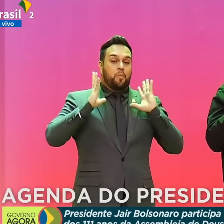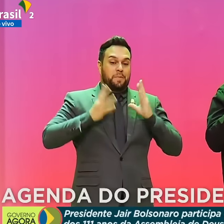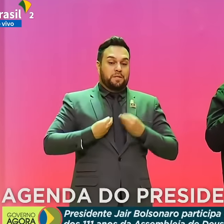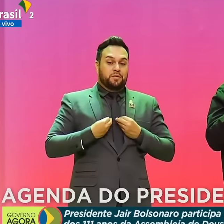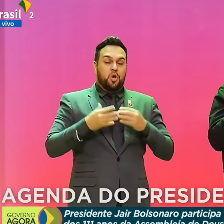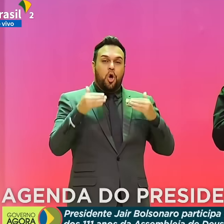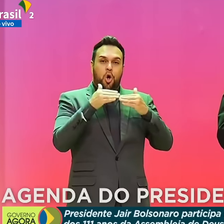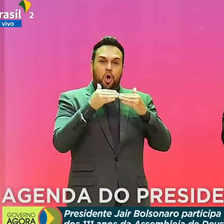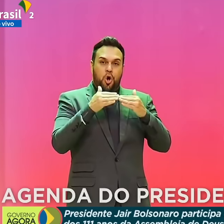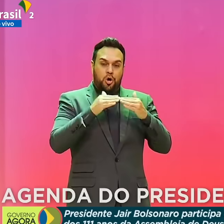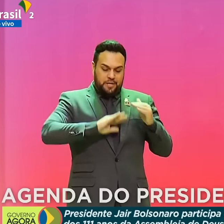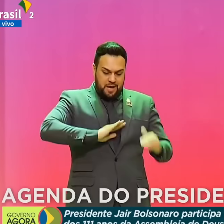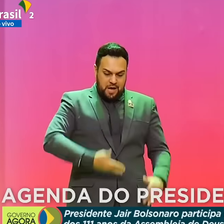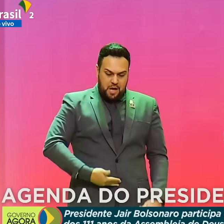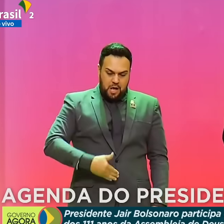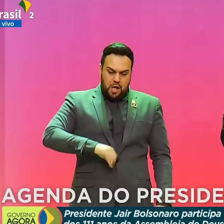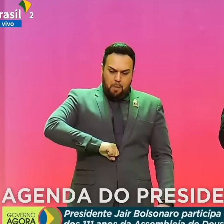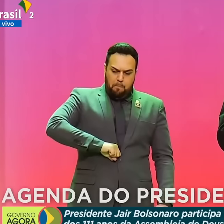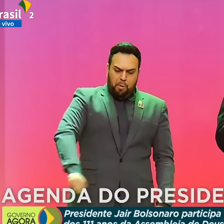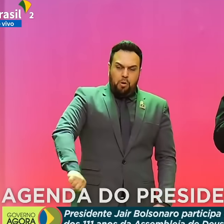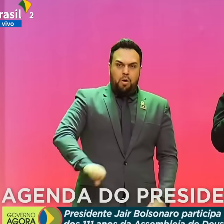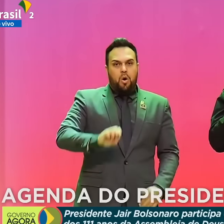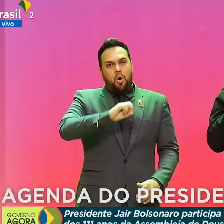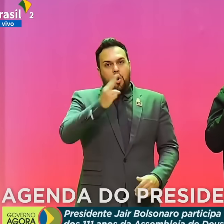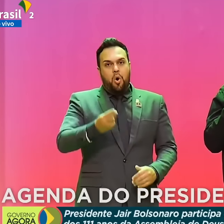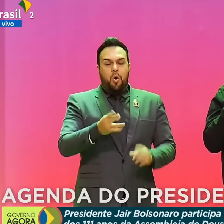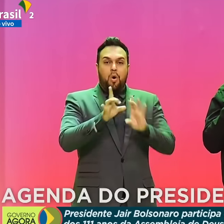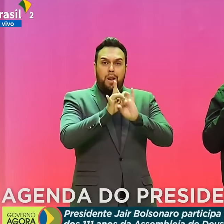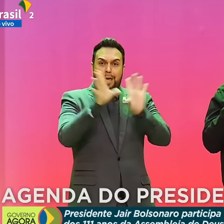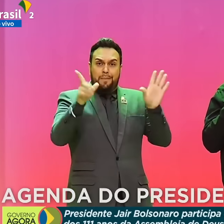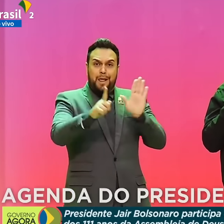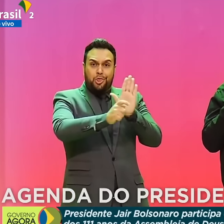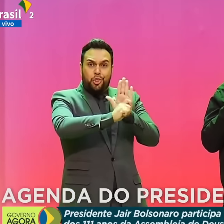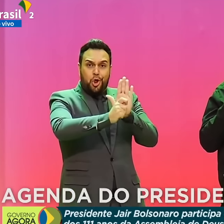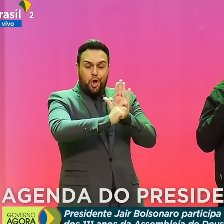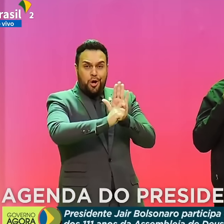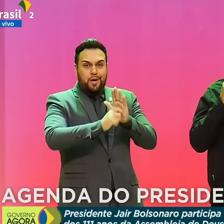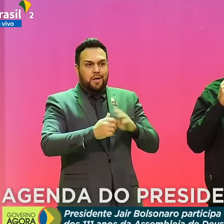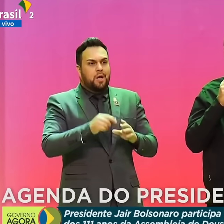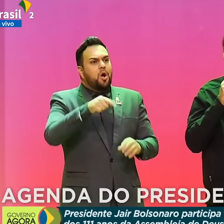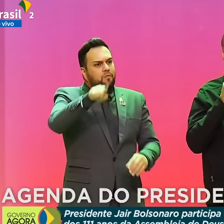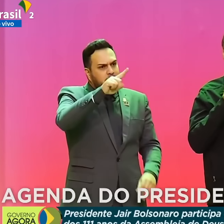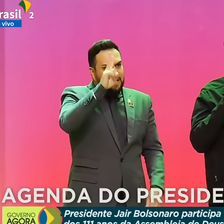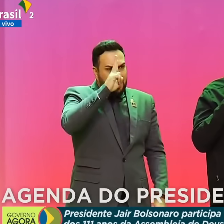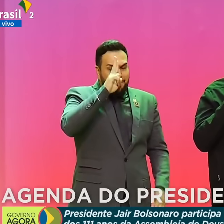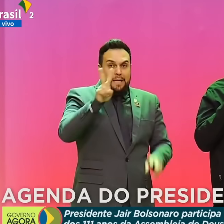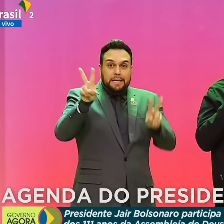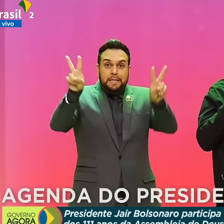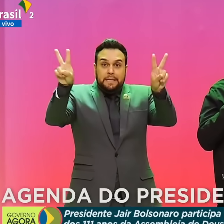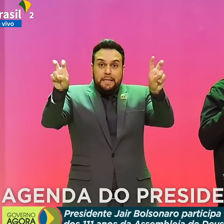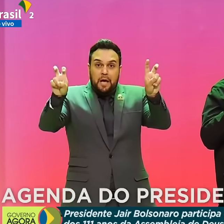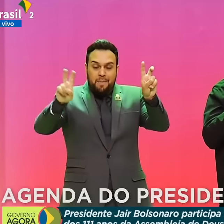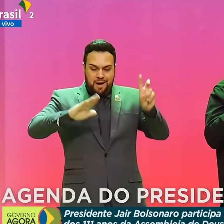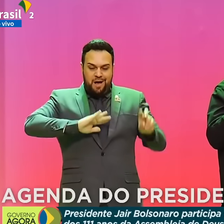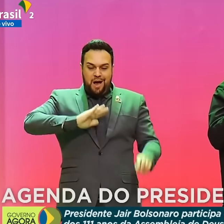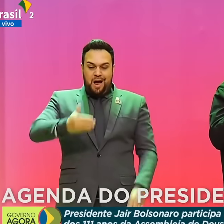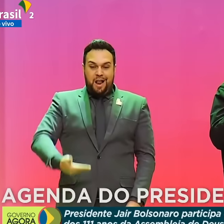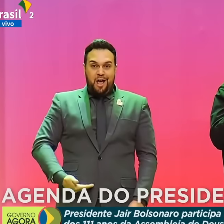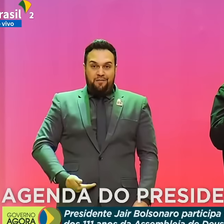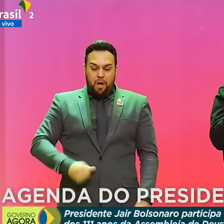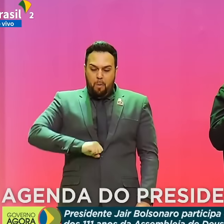drogas ou não. Não se esqueçam, quando se fala em aborto, a